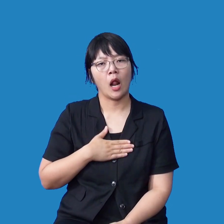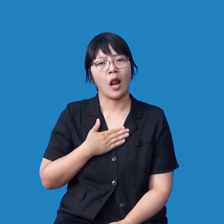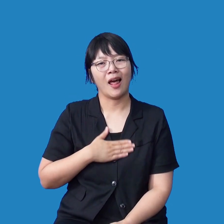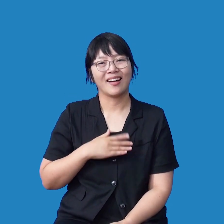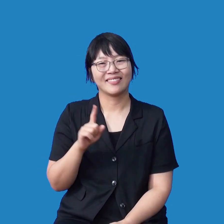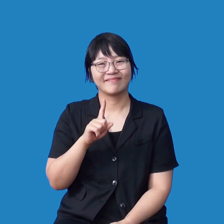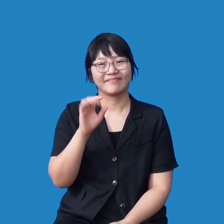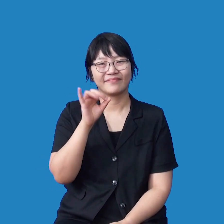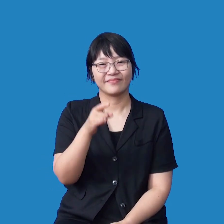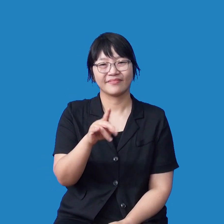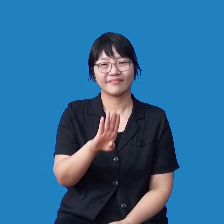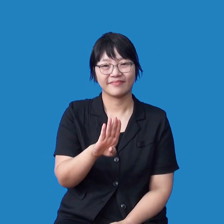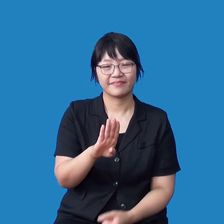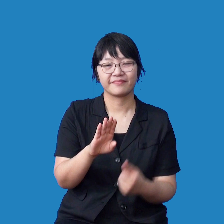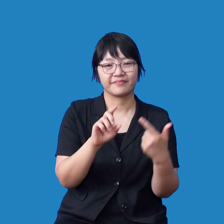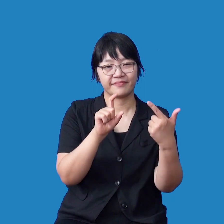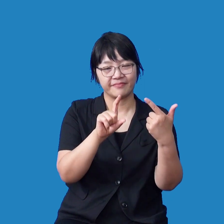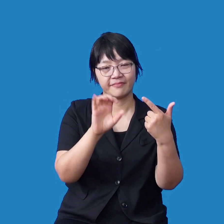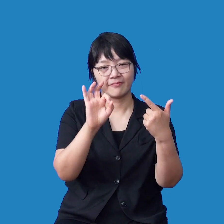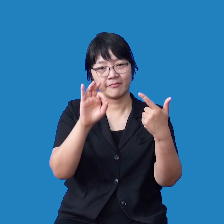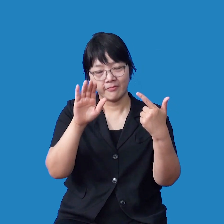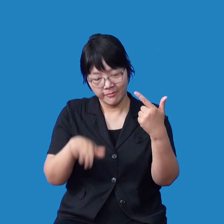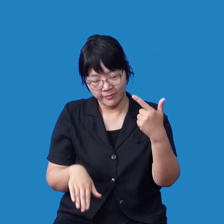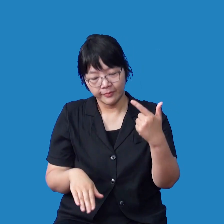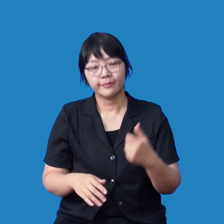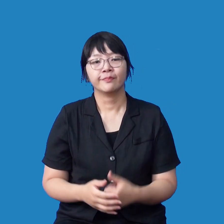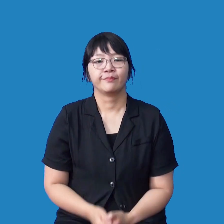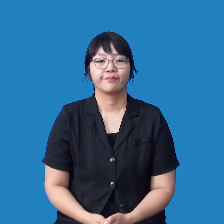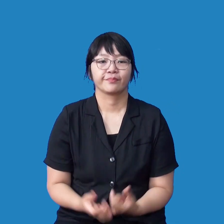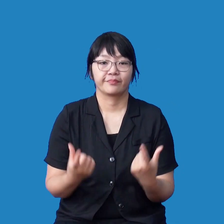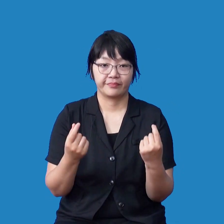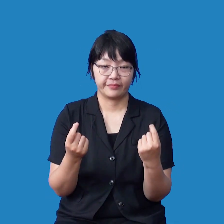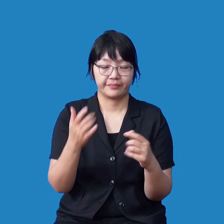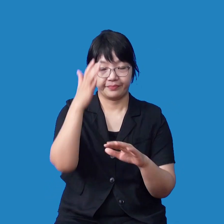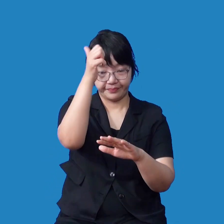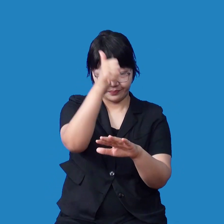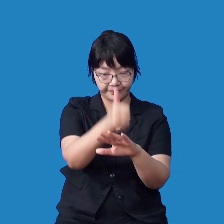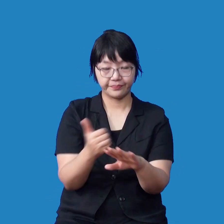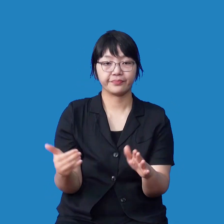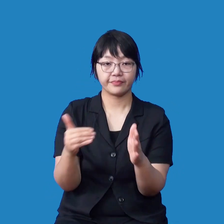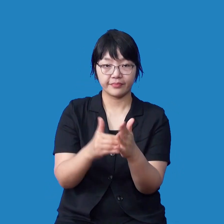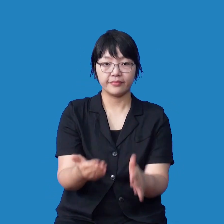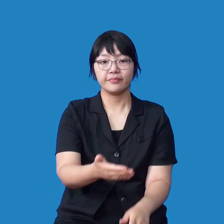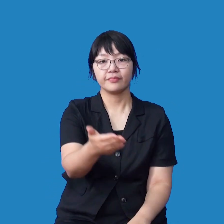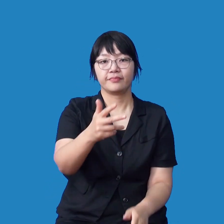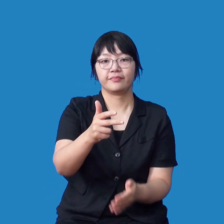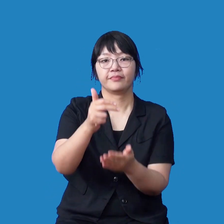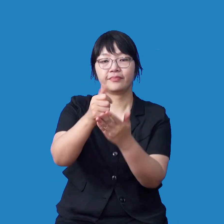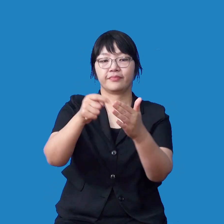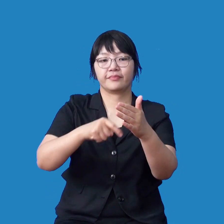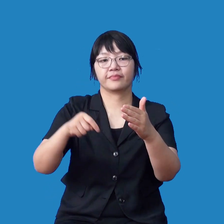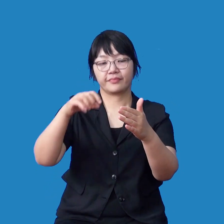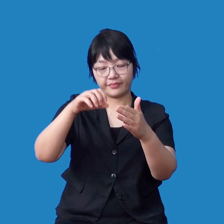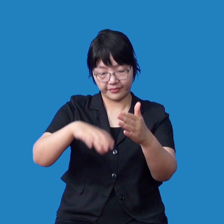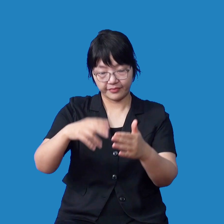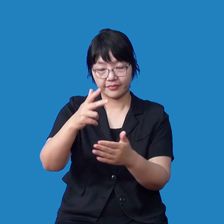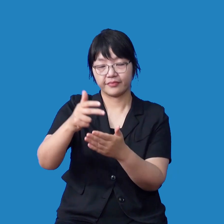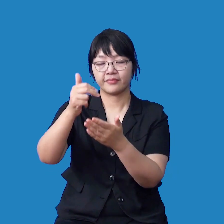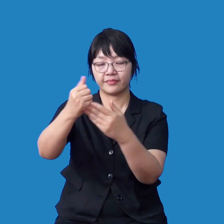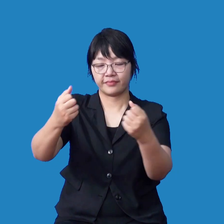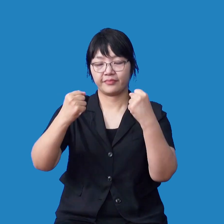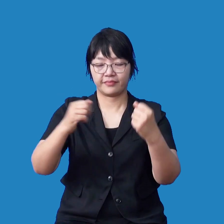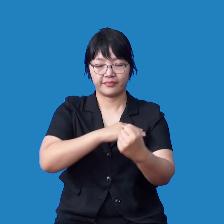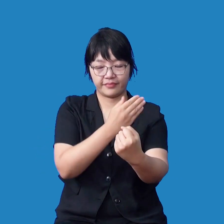에베소 6장 10절 이하 같이 읽습니다. 다 같이 시작. 끝으로 너희가 주 안에서와 그